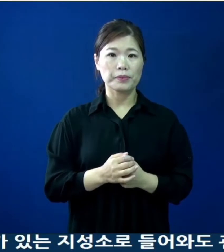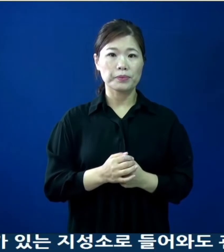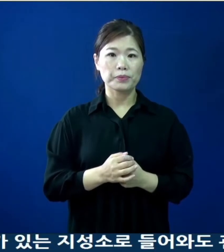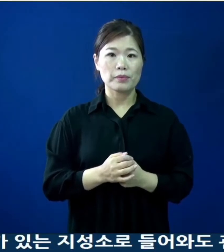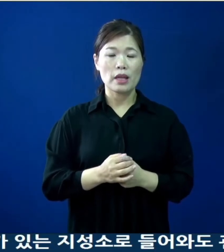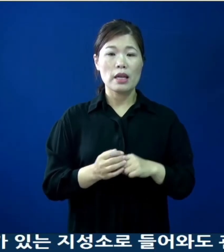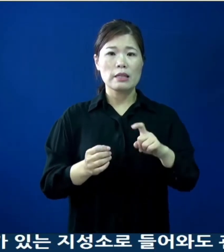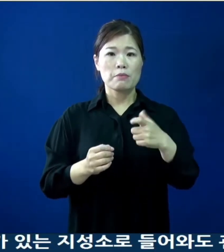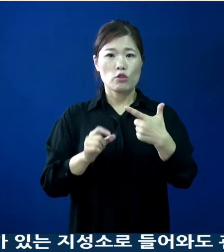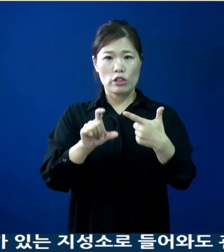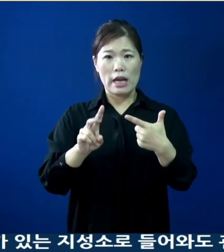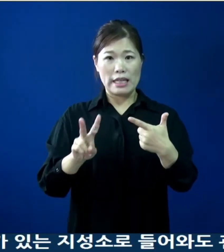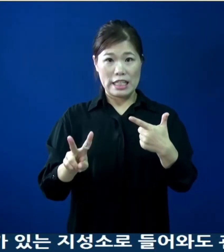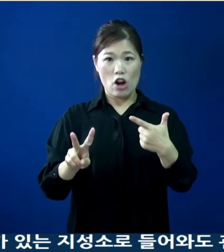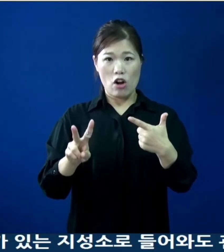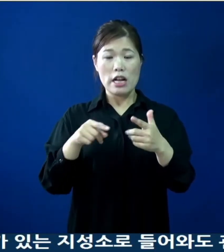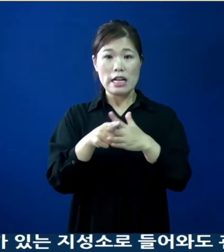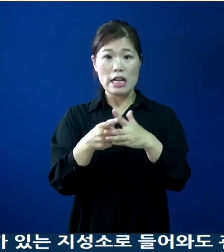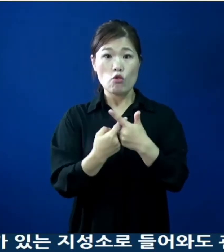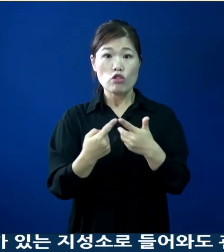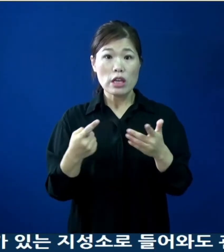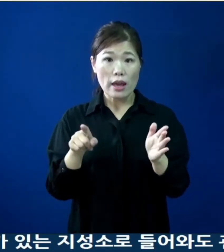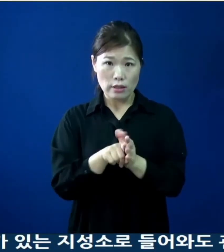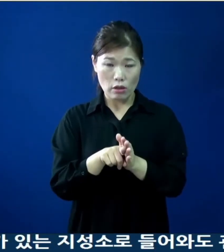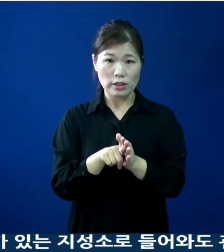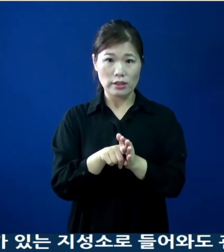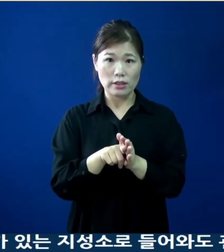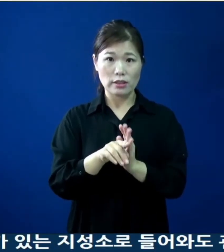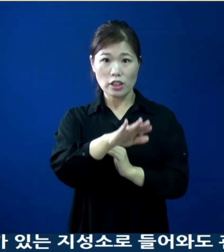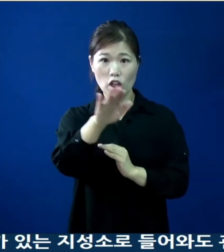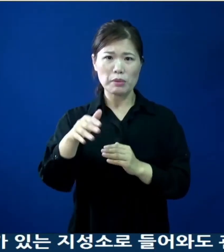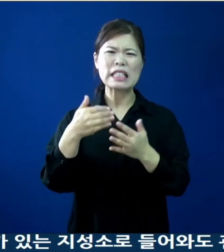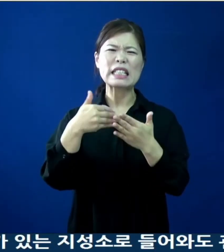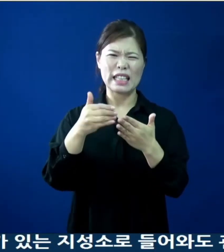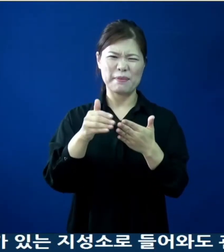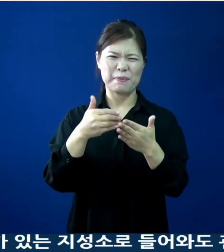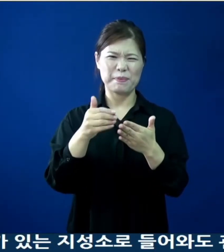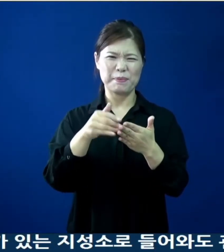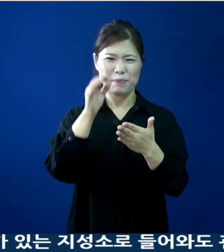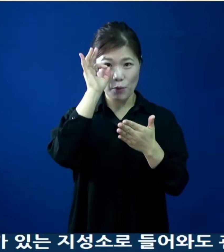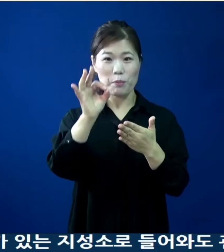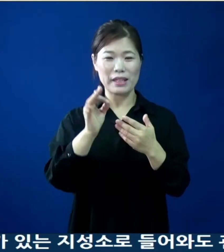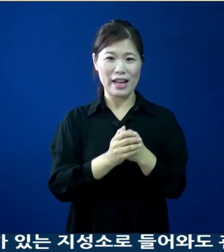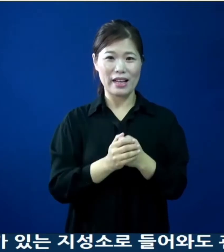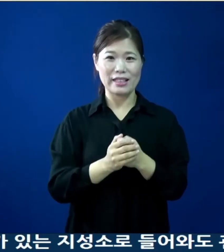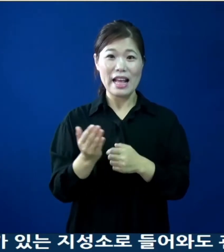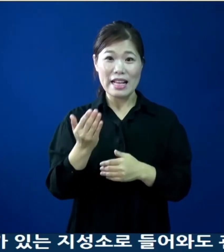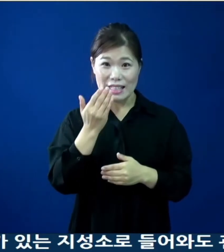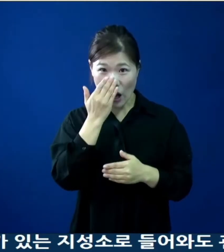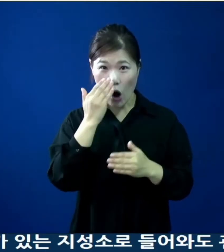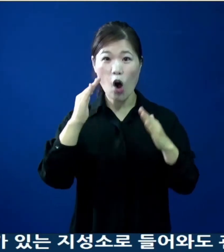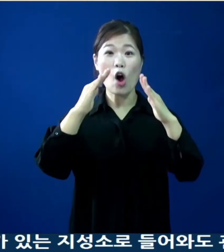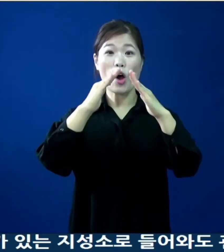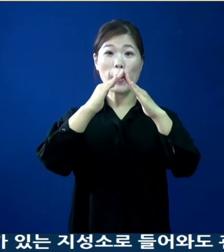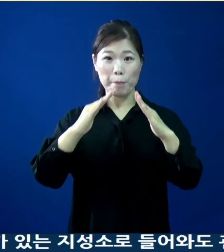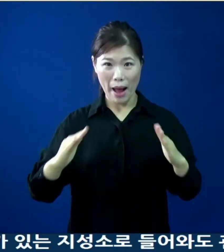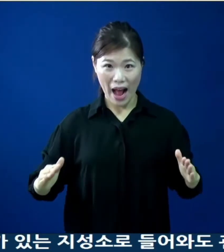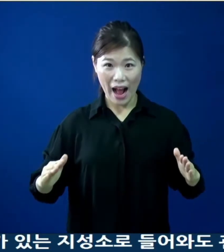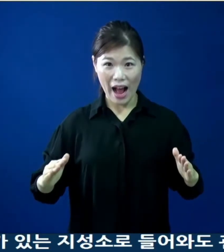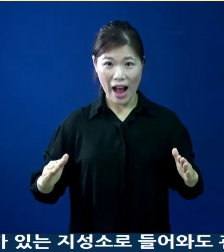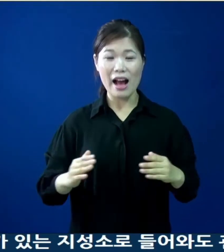자, 16장 2절을 이해하기 위해서 우리가 좀 그림의 도움이 필요합니다. 성막 그림 한번 보실까요?